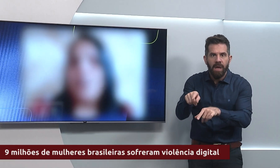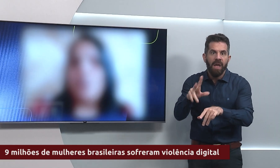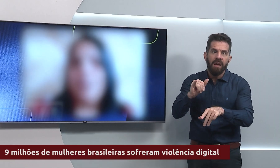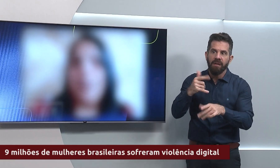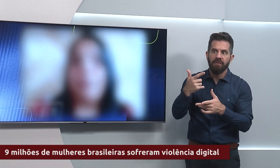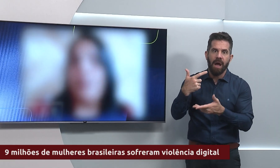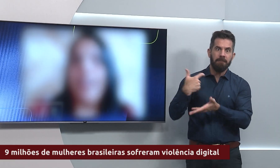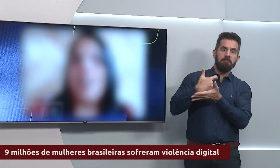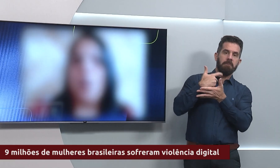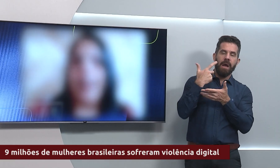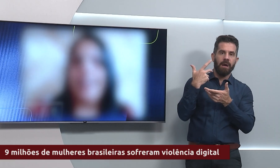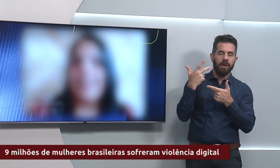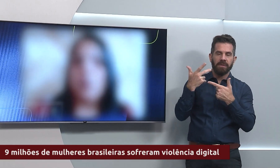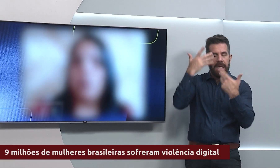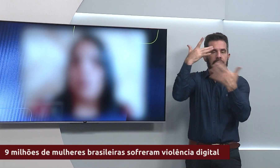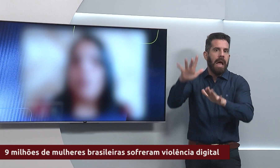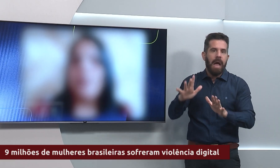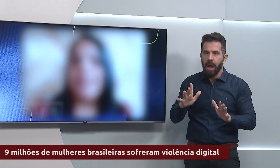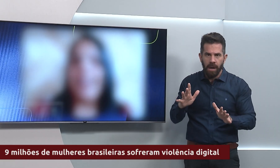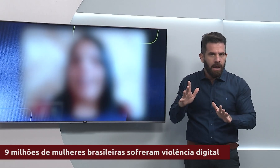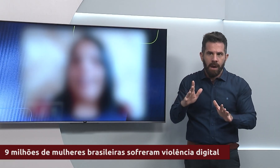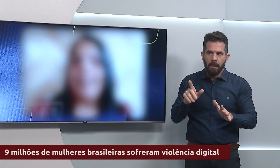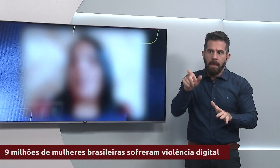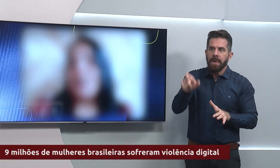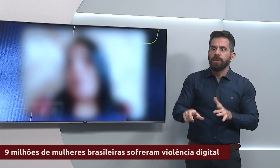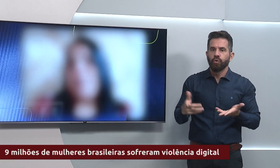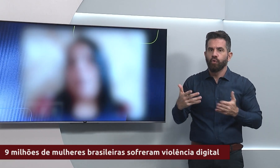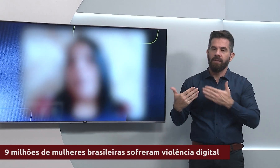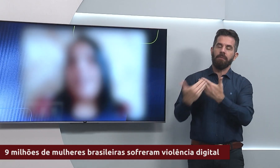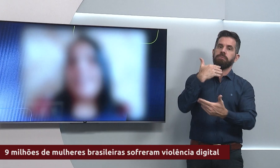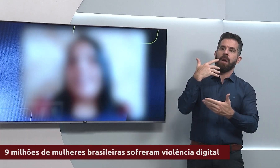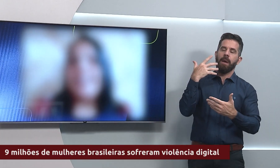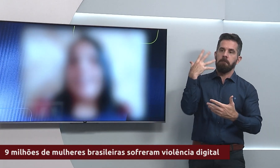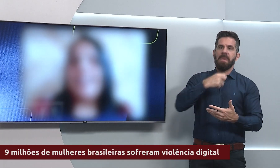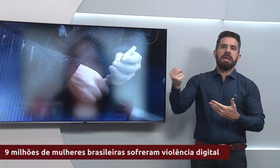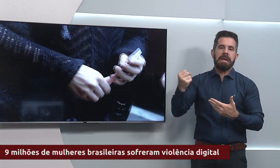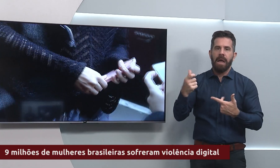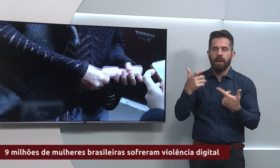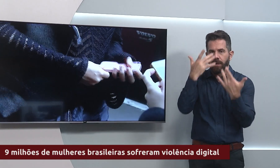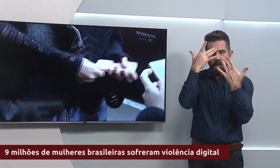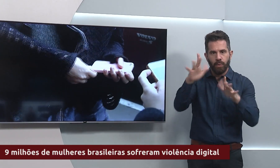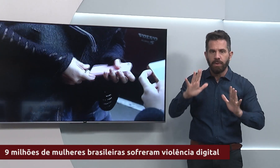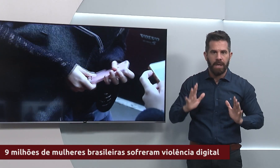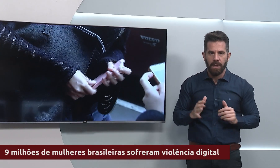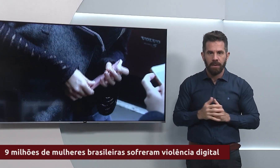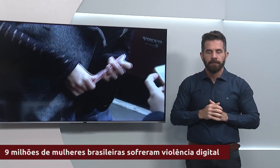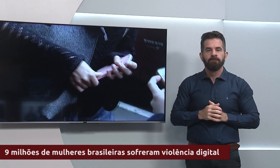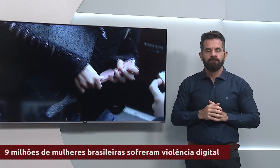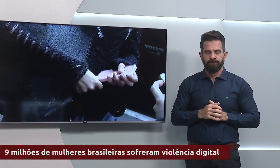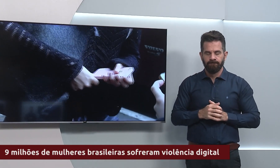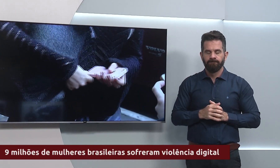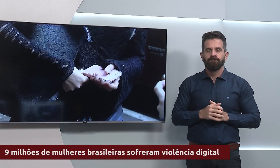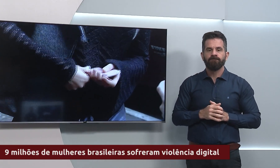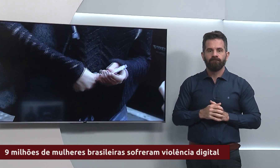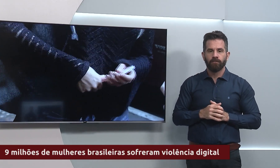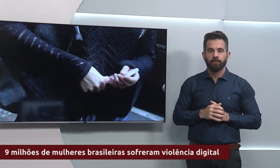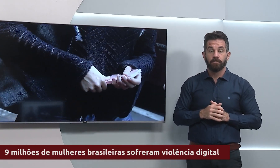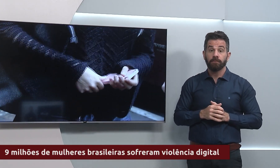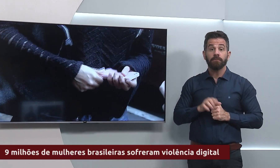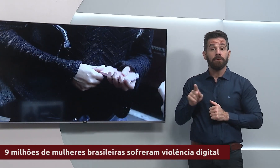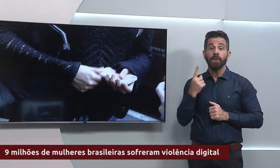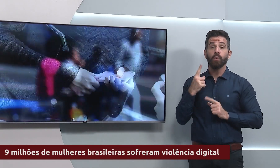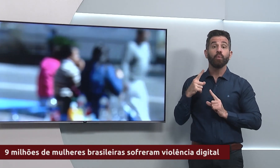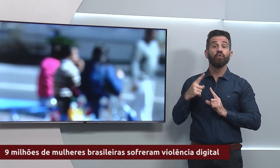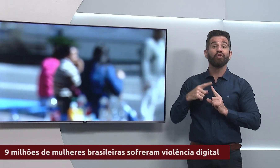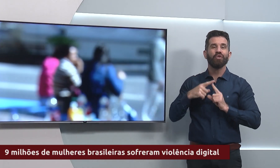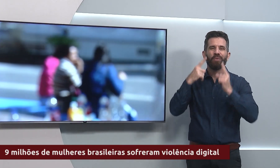encostou muito perto de mim, vai sair alguém dali com tudo, né? E fazer alguma coisa. Essa é uma das formas de violência